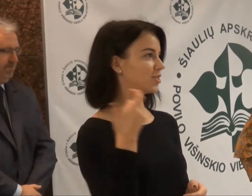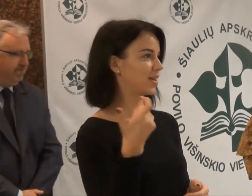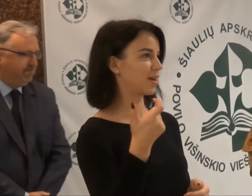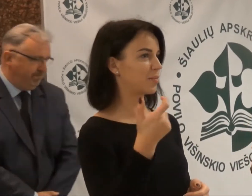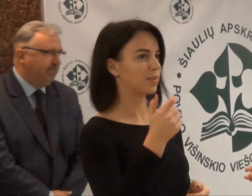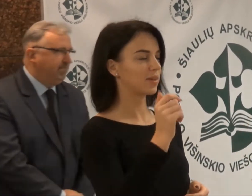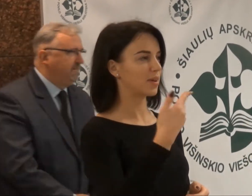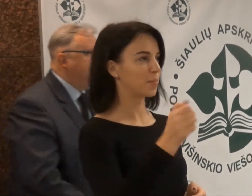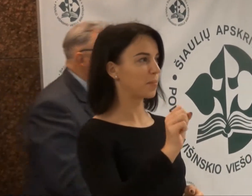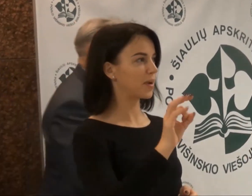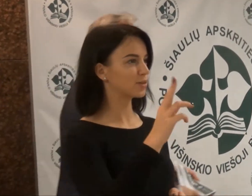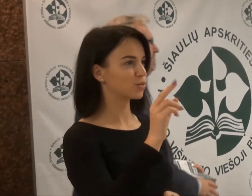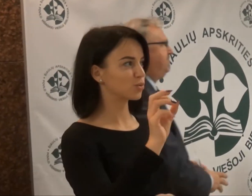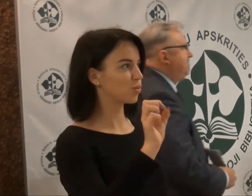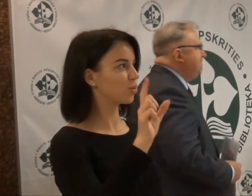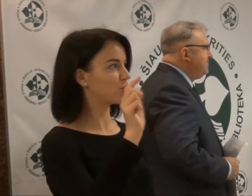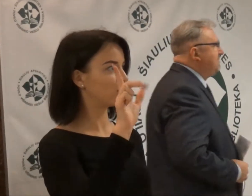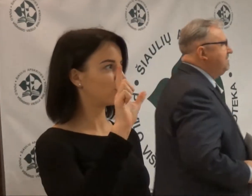Bronių Maskuliūną.